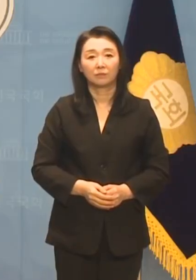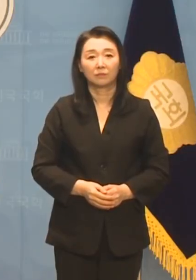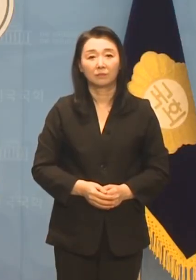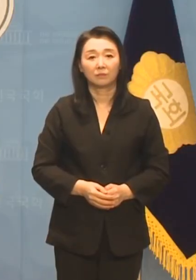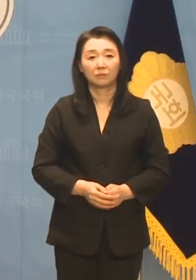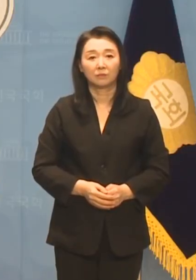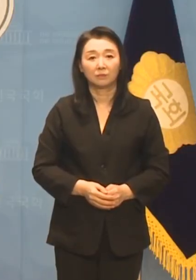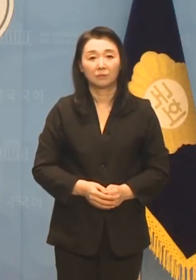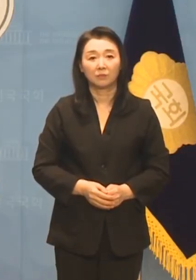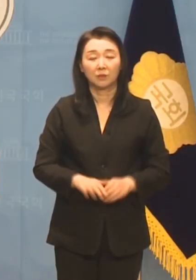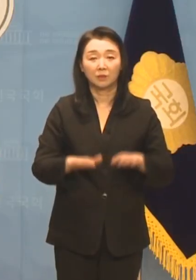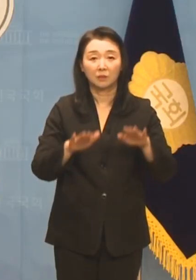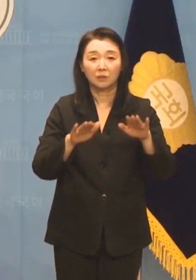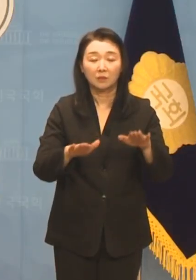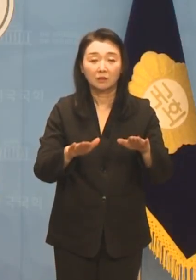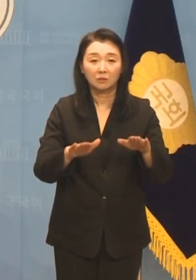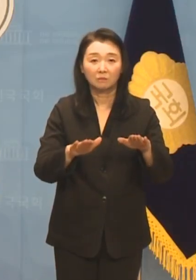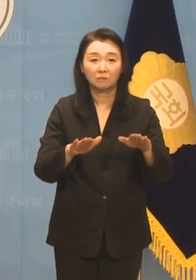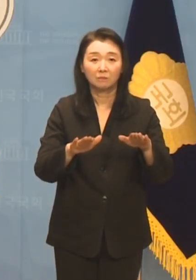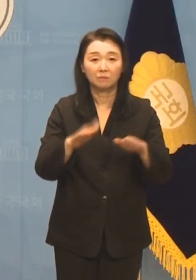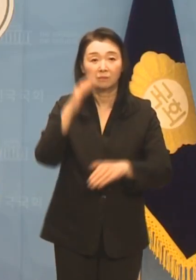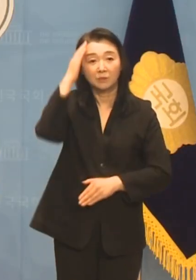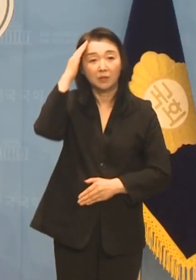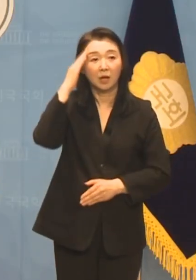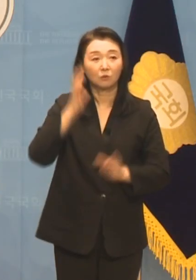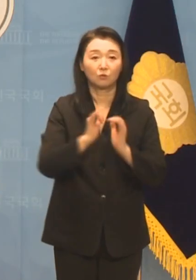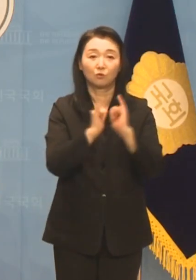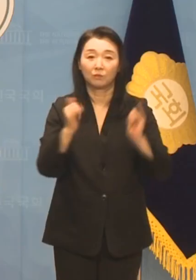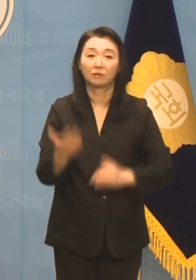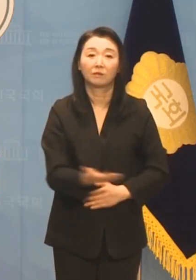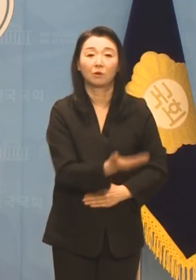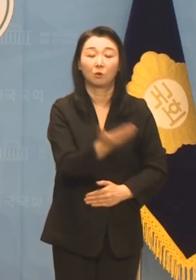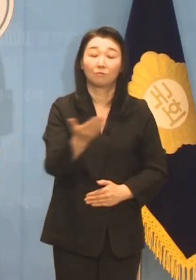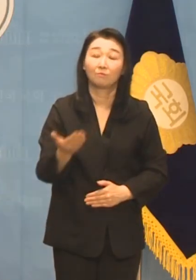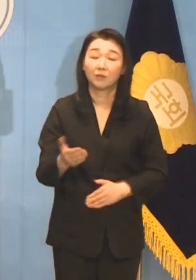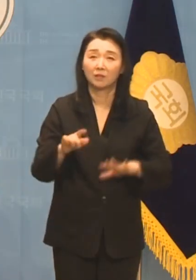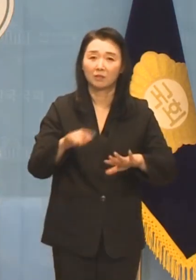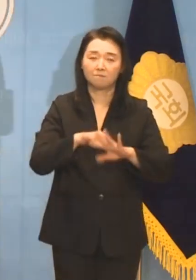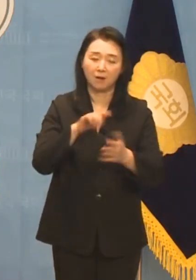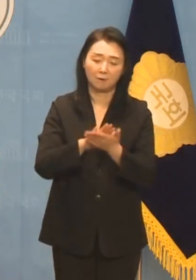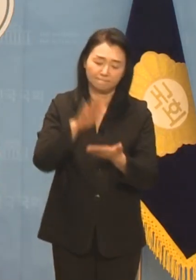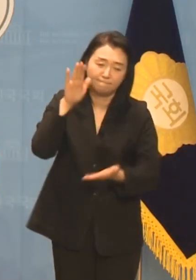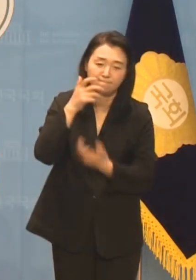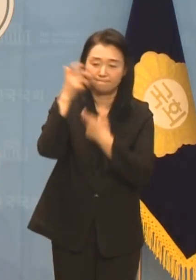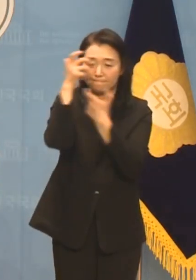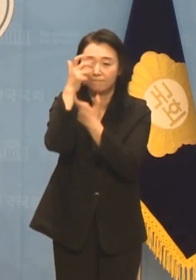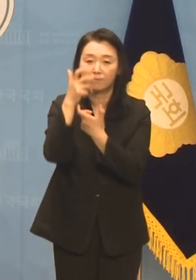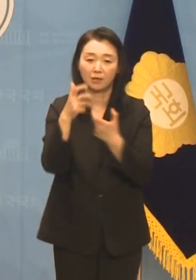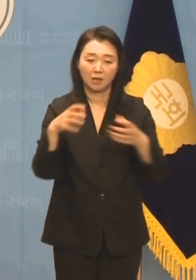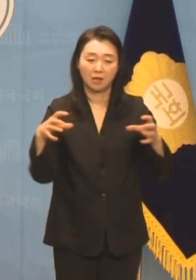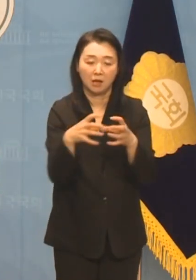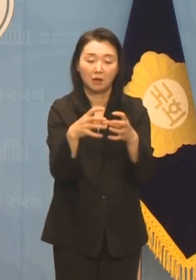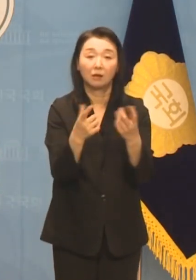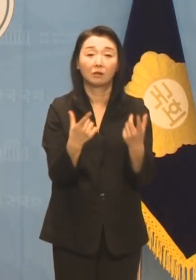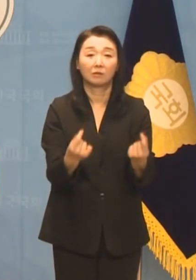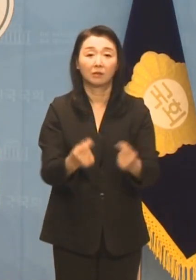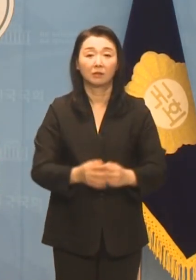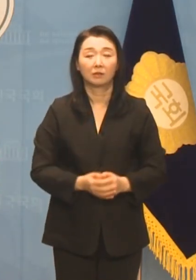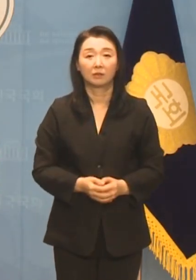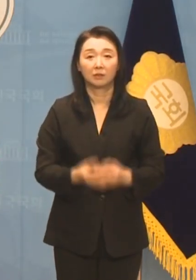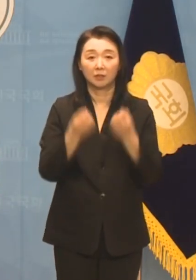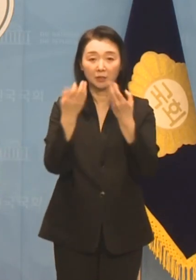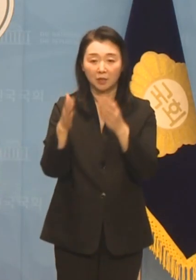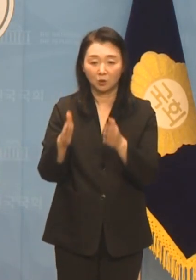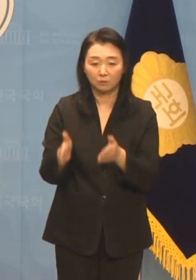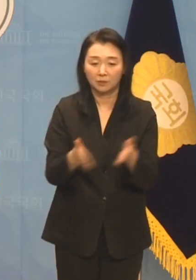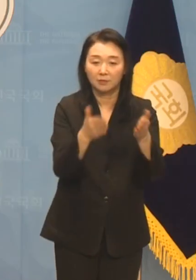지금 우리 국민은 그 어느 때보다 뜨거운 열망으로 뭉쳐 있습니다. 새 길을